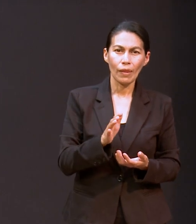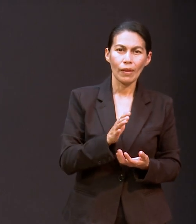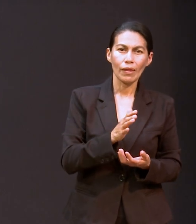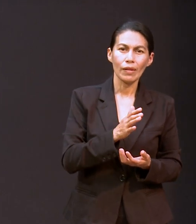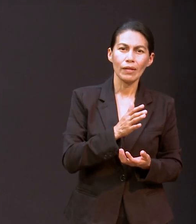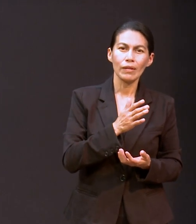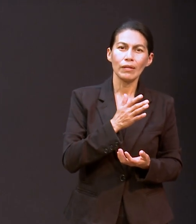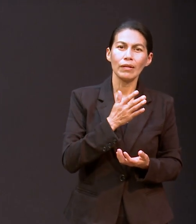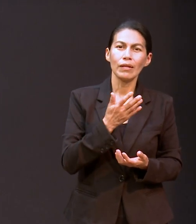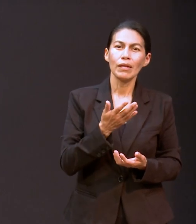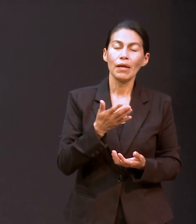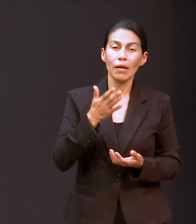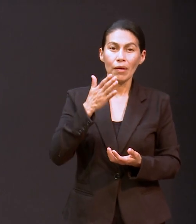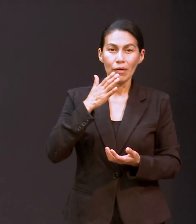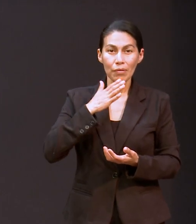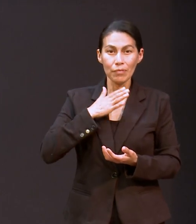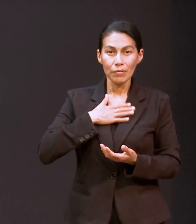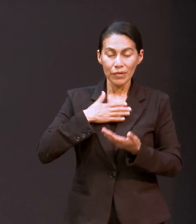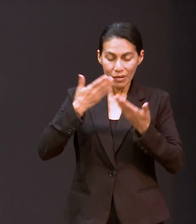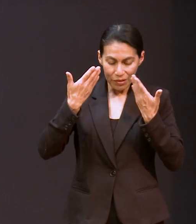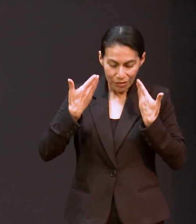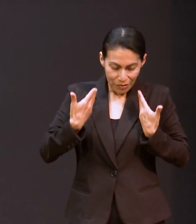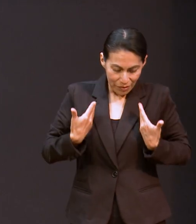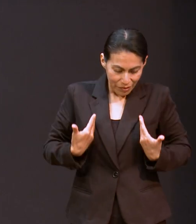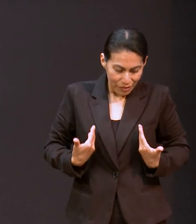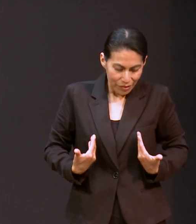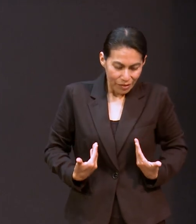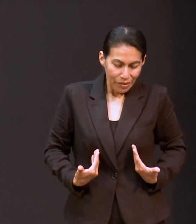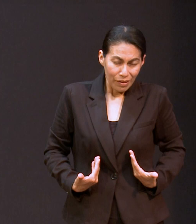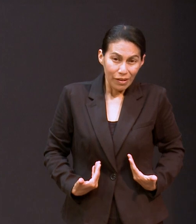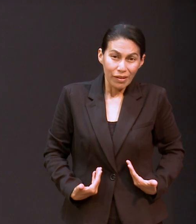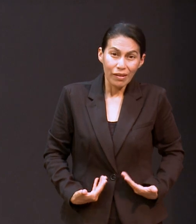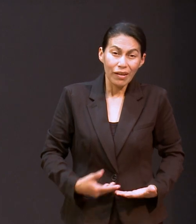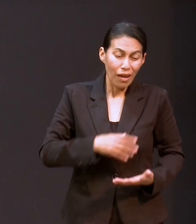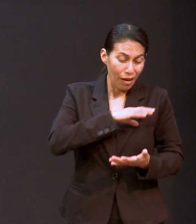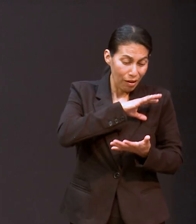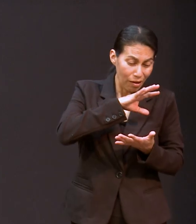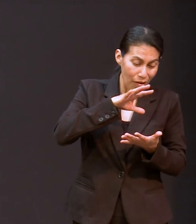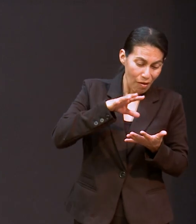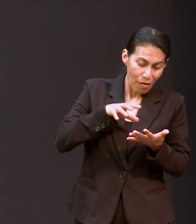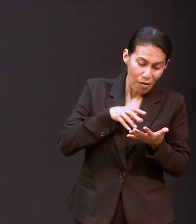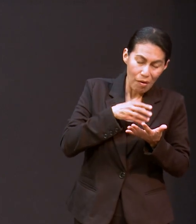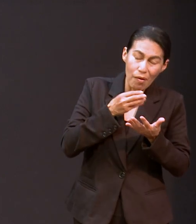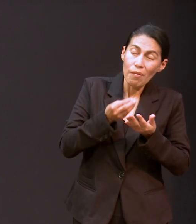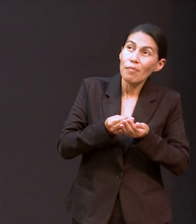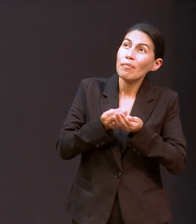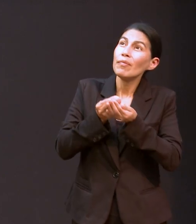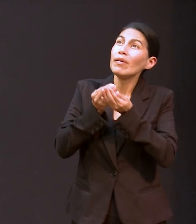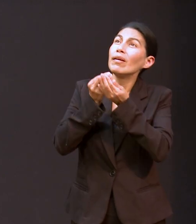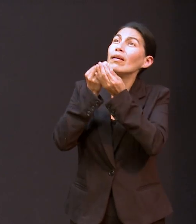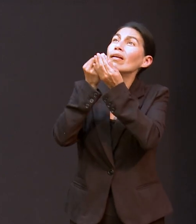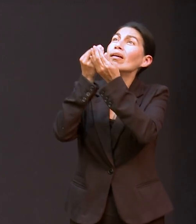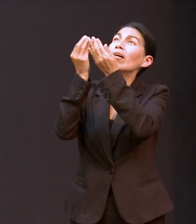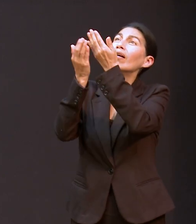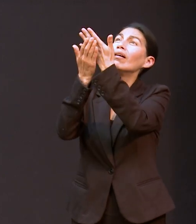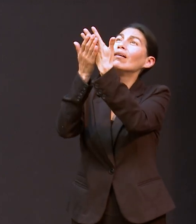mi vida tu servicio quiero